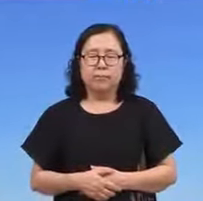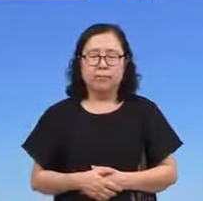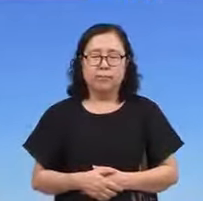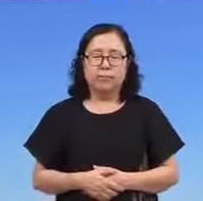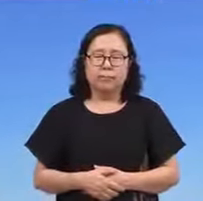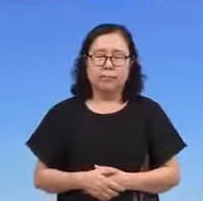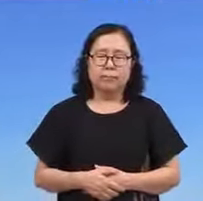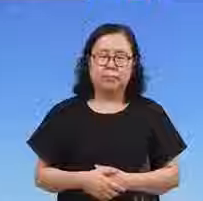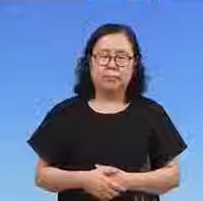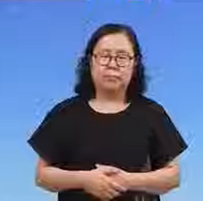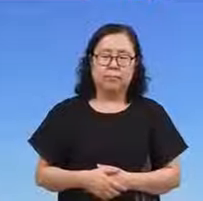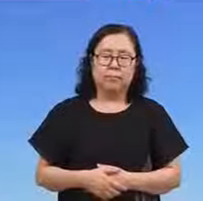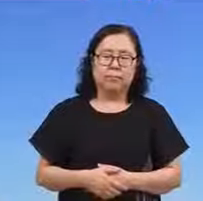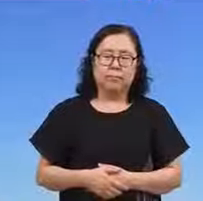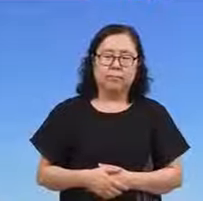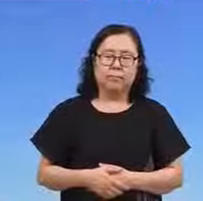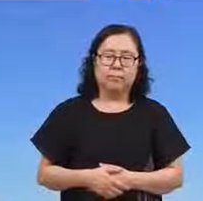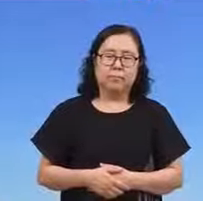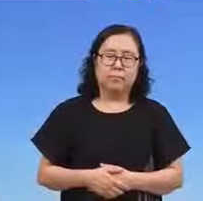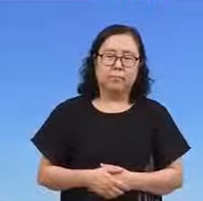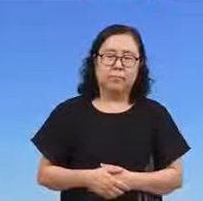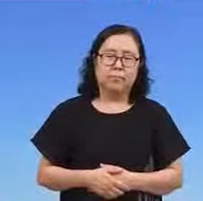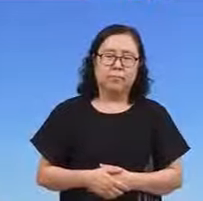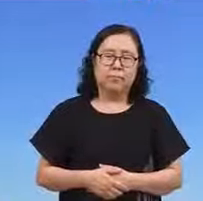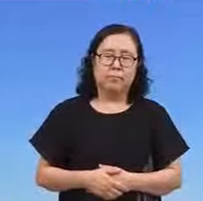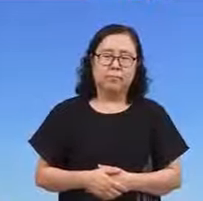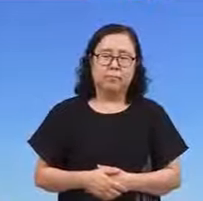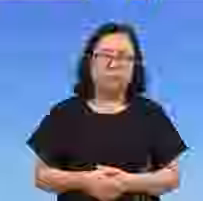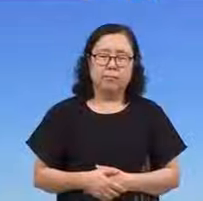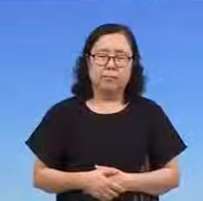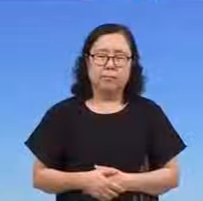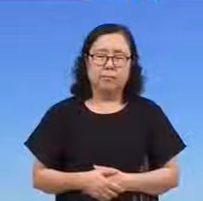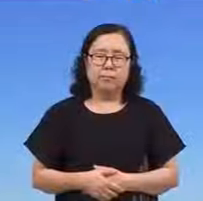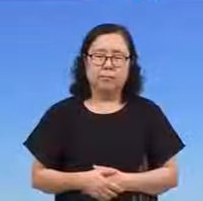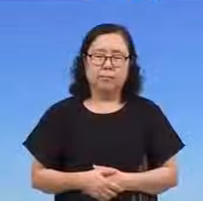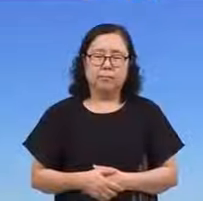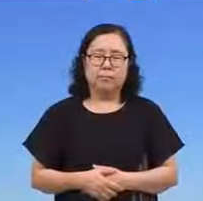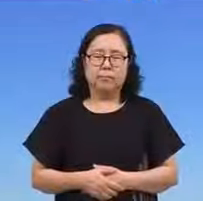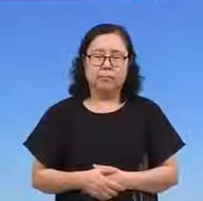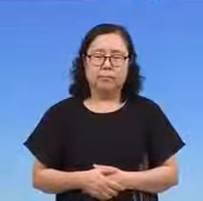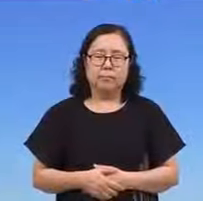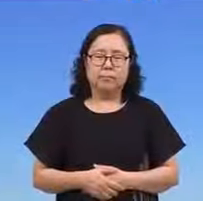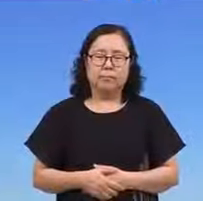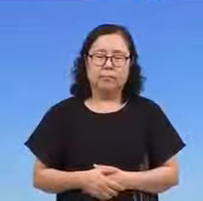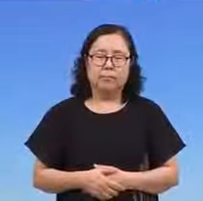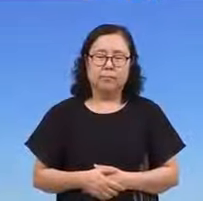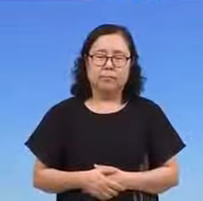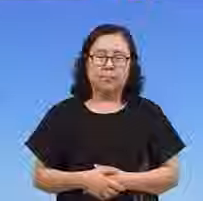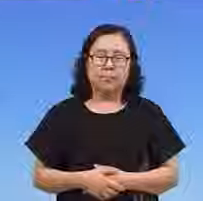누리고 선포하게 되기를 원합니다. 다시 한번 은혜가 주는 힘,